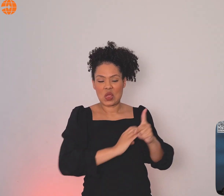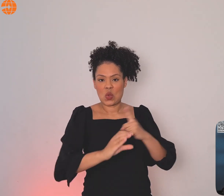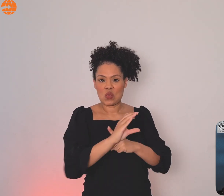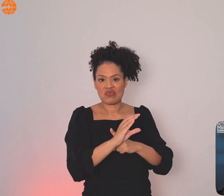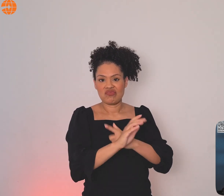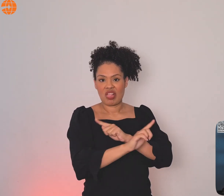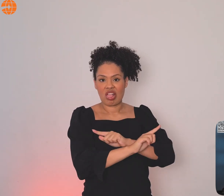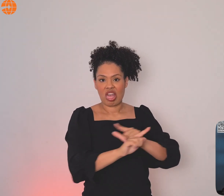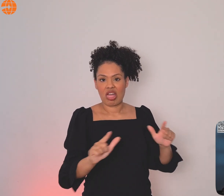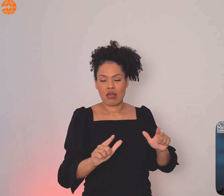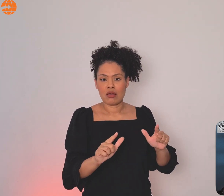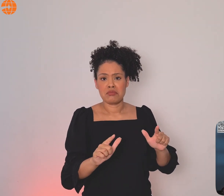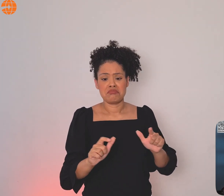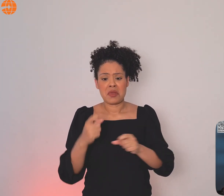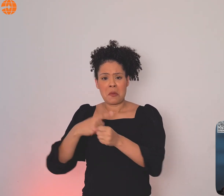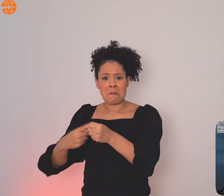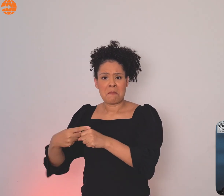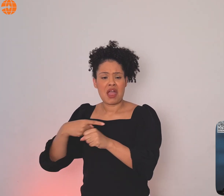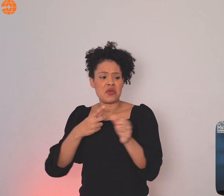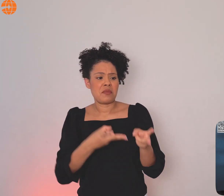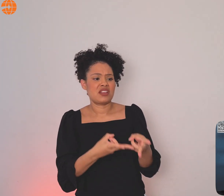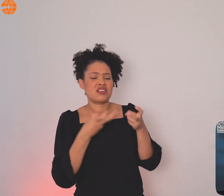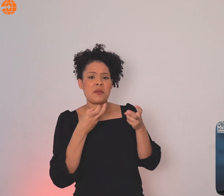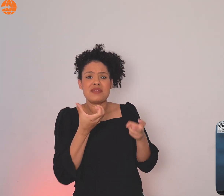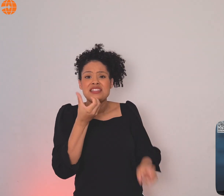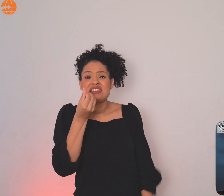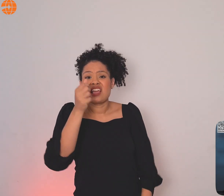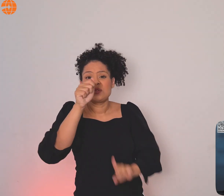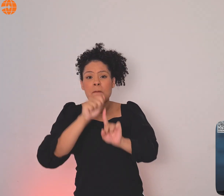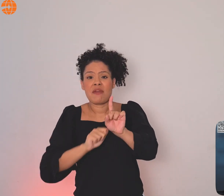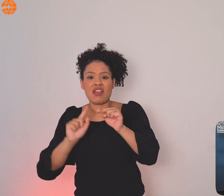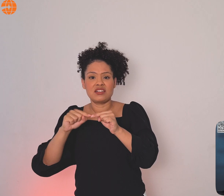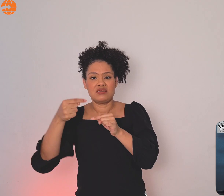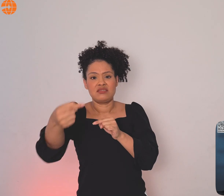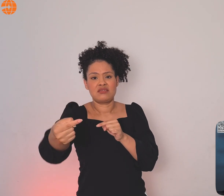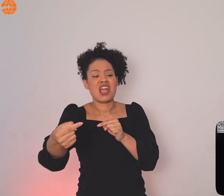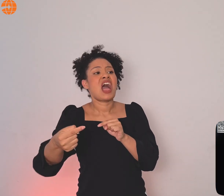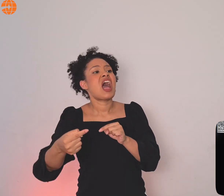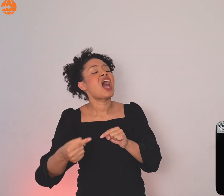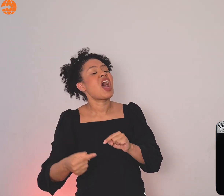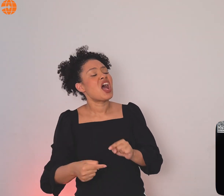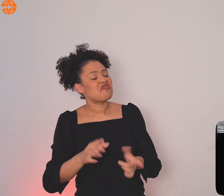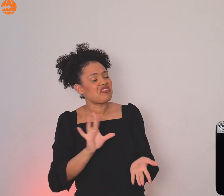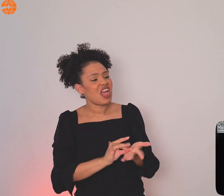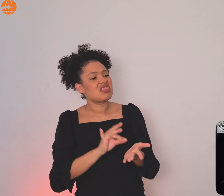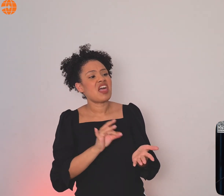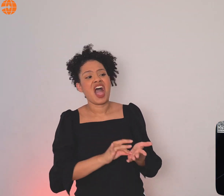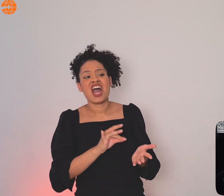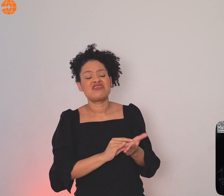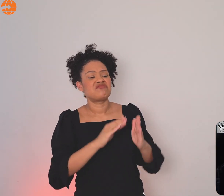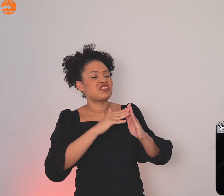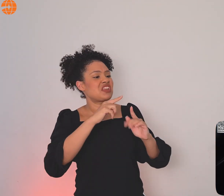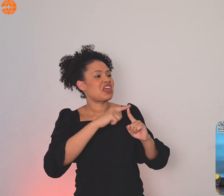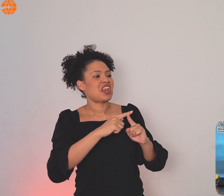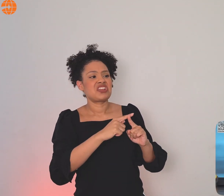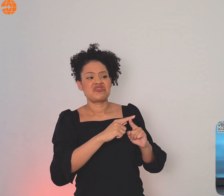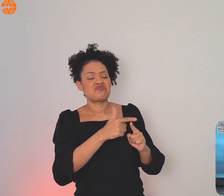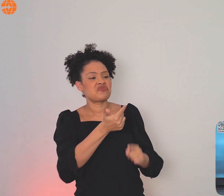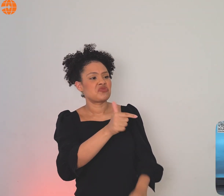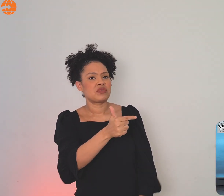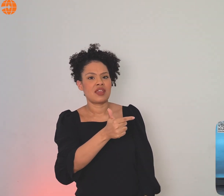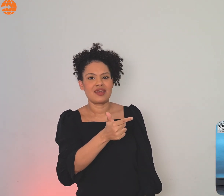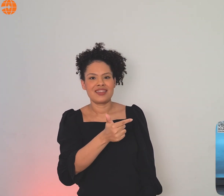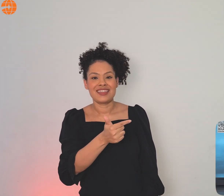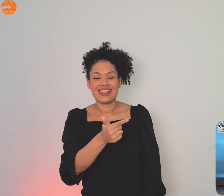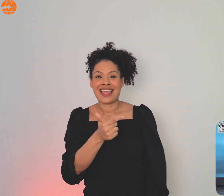Mas tem igreja que, se ela fechar, no dia seguinte, o bairro já está anotando tudo, já está sabendo.